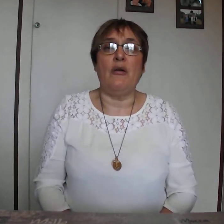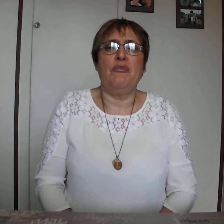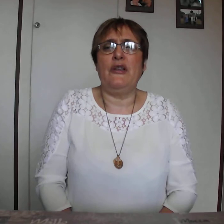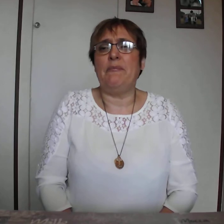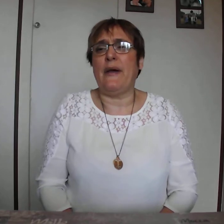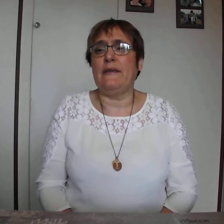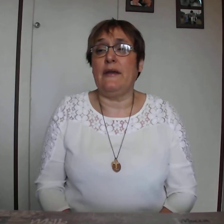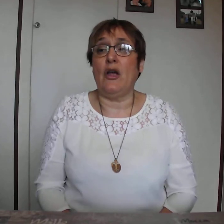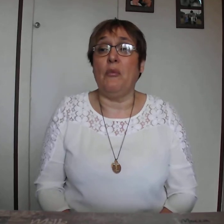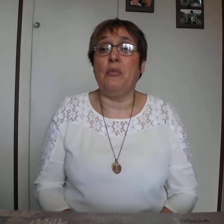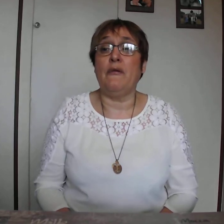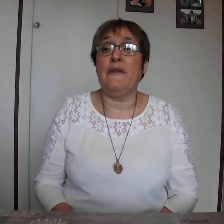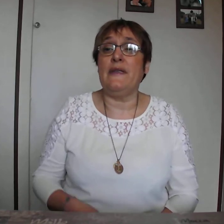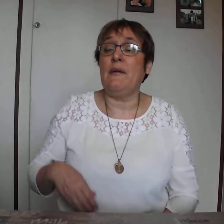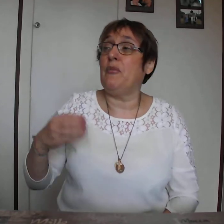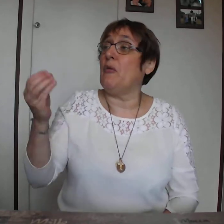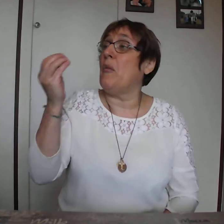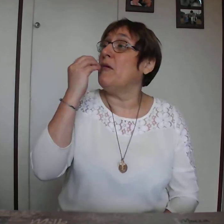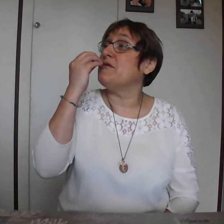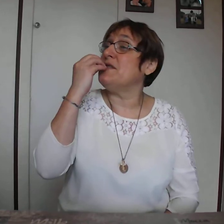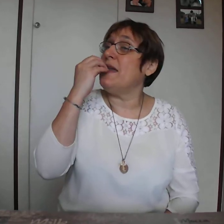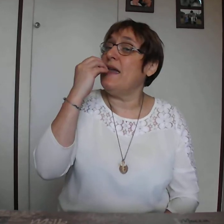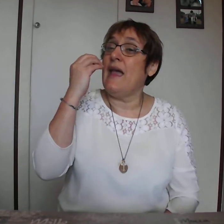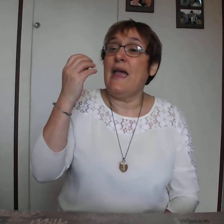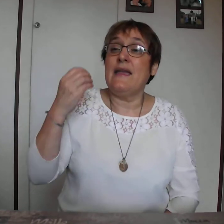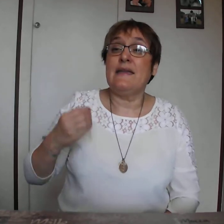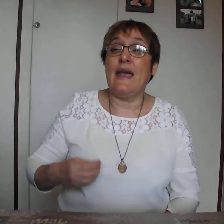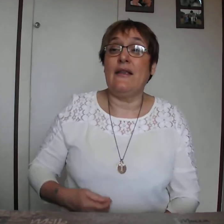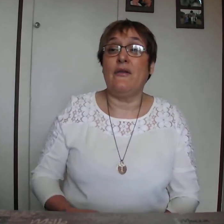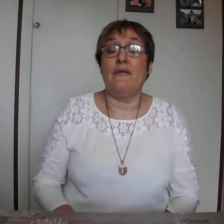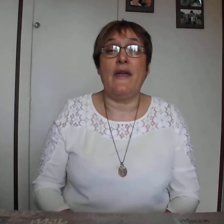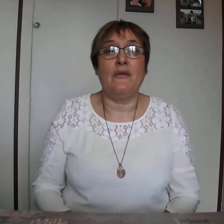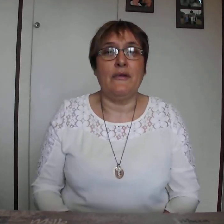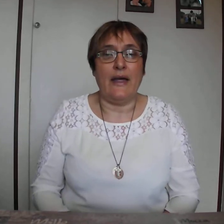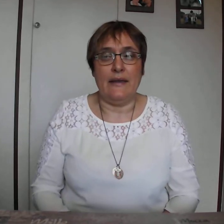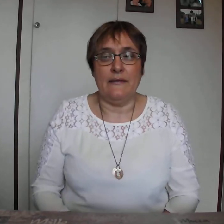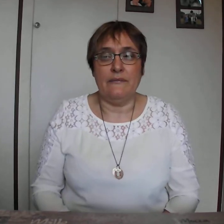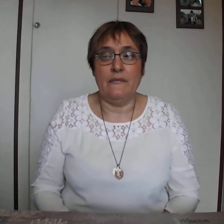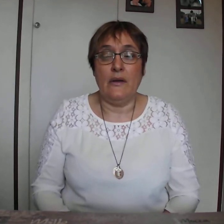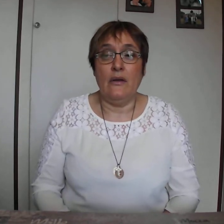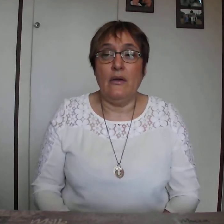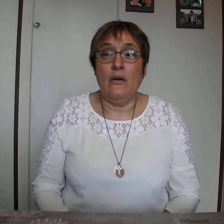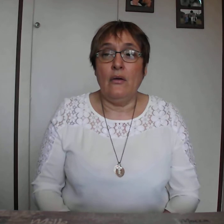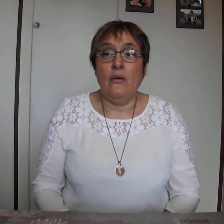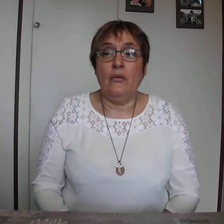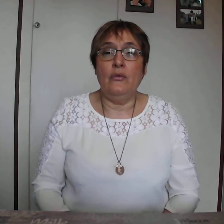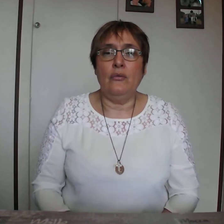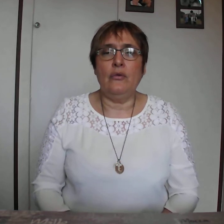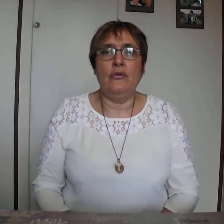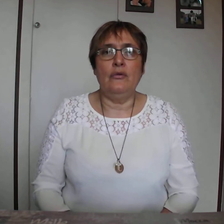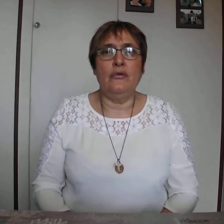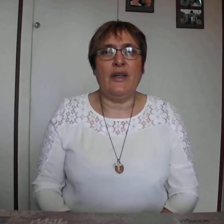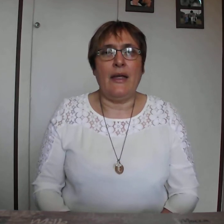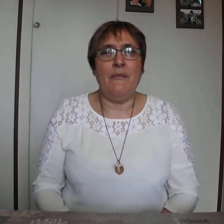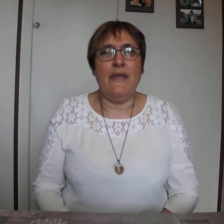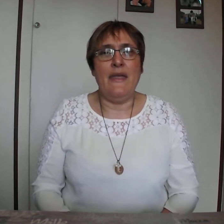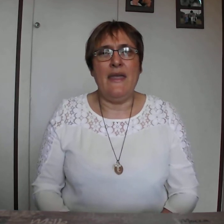peu les pattes et en profiter pour manger quelques vers ou graines. Donc, notre ami